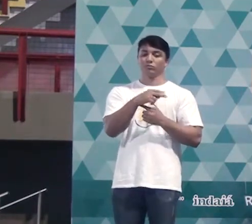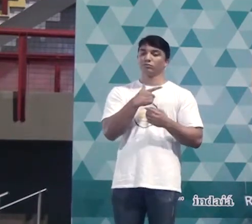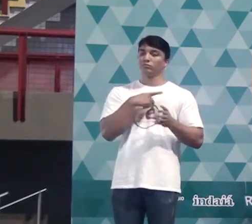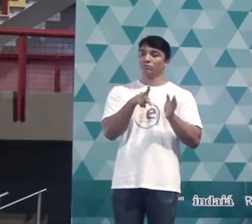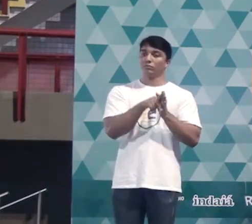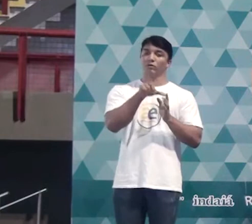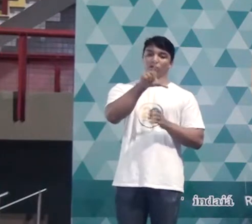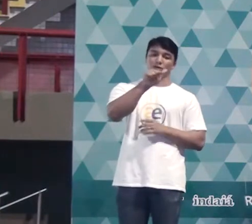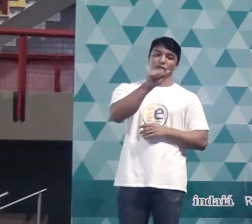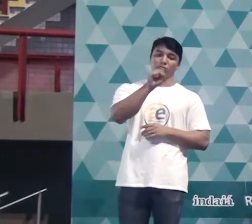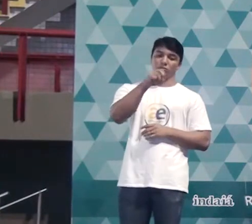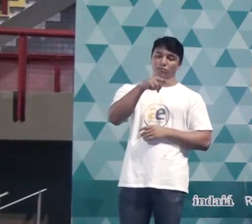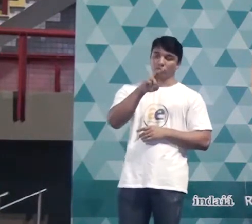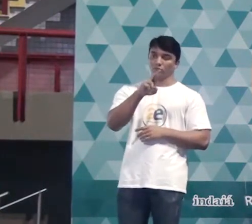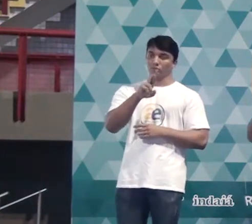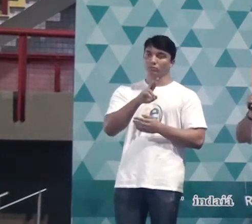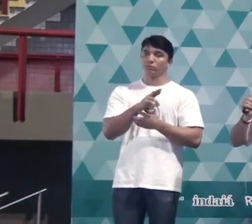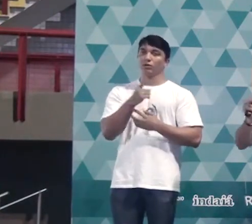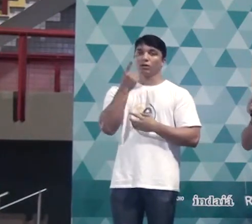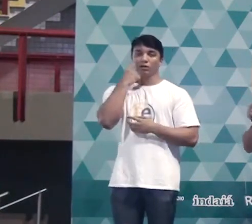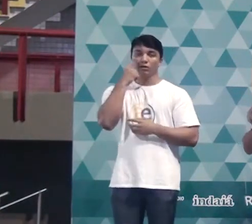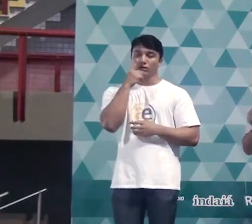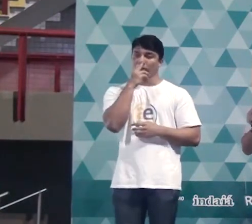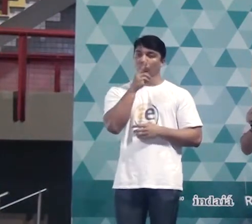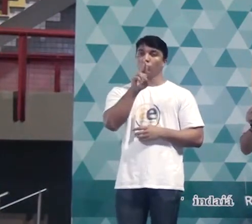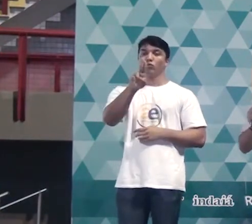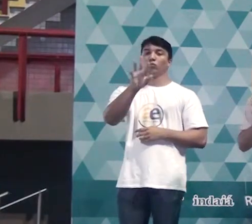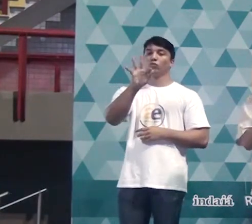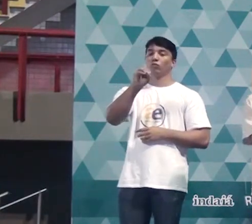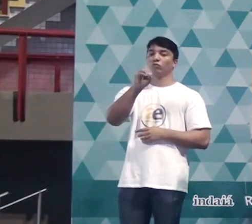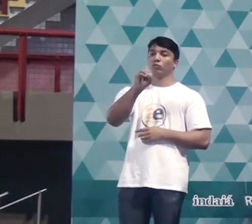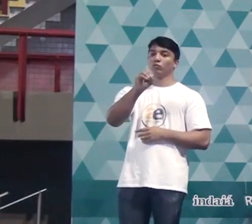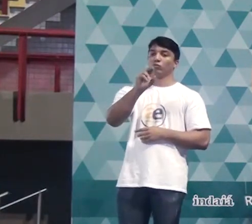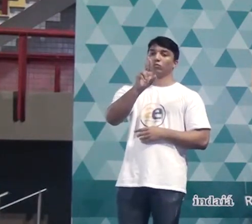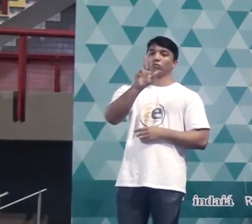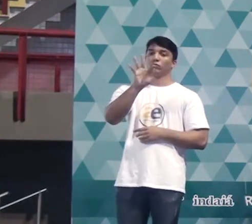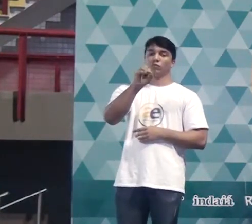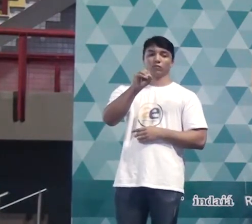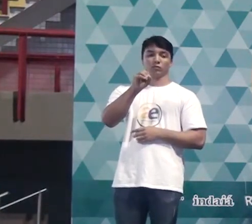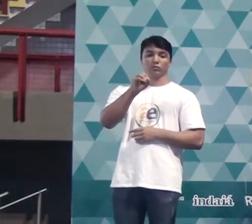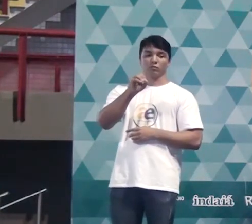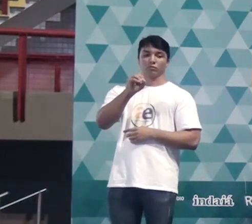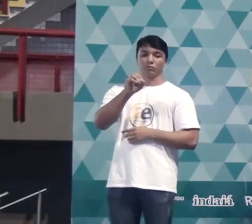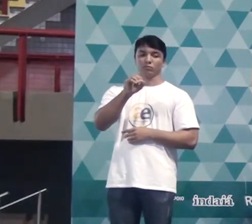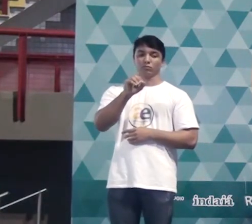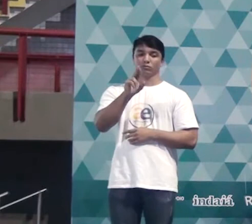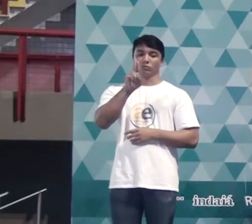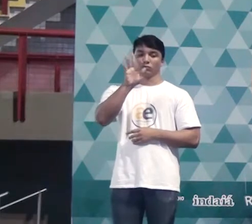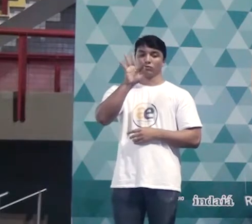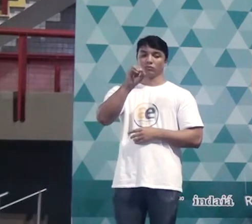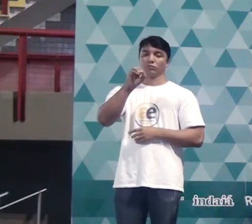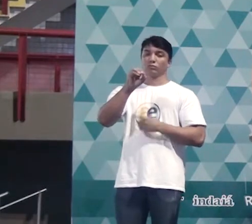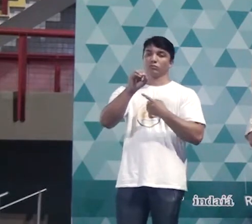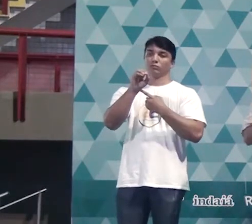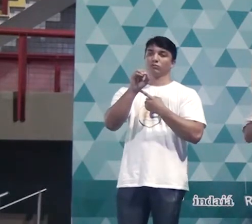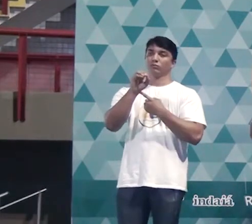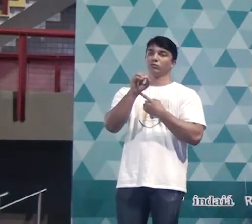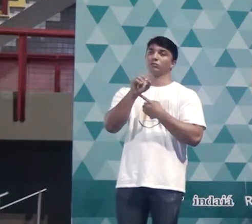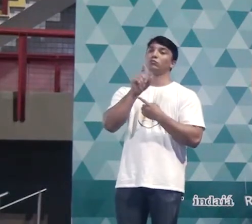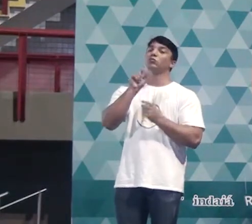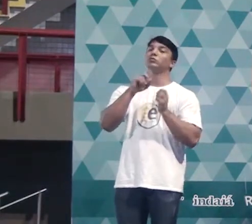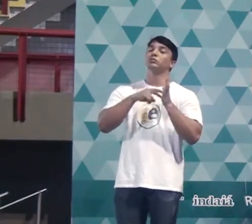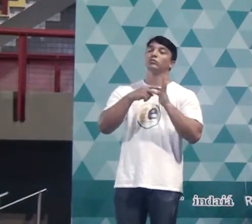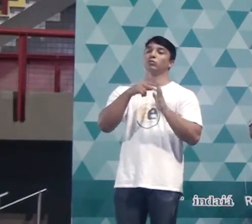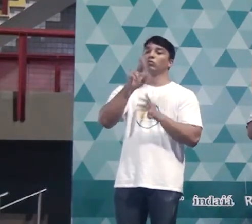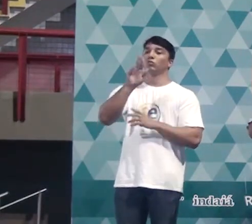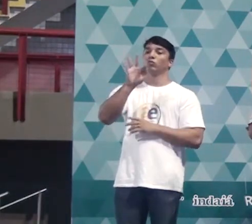Laser. Já viu uma sigla UFO? Já viu UFO? UFO. O que é